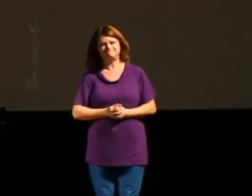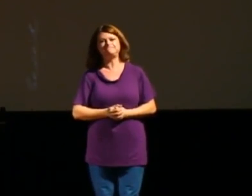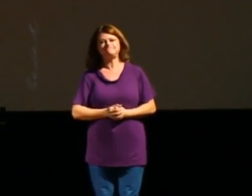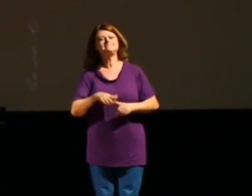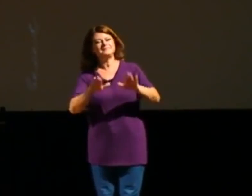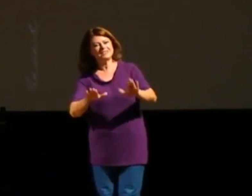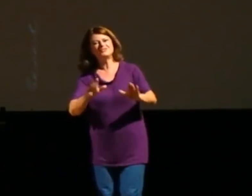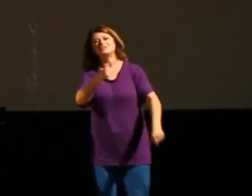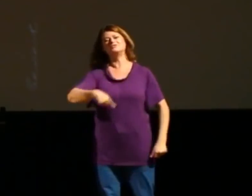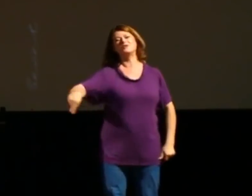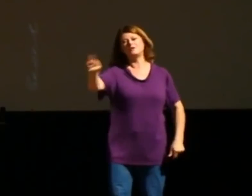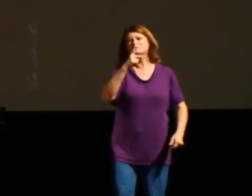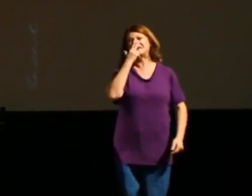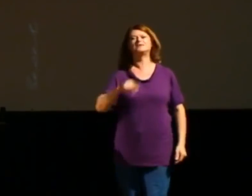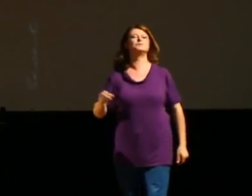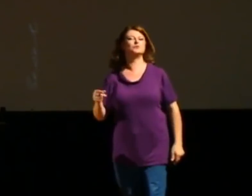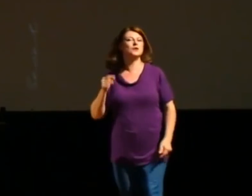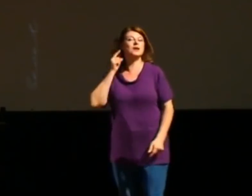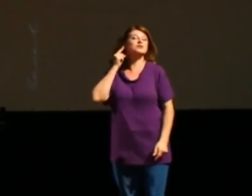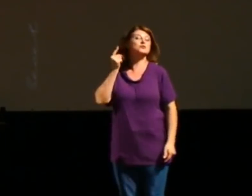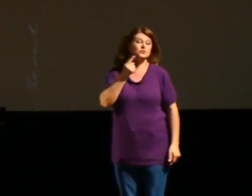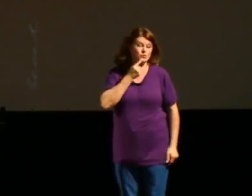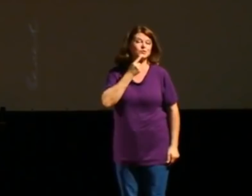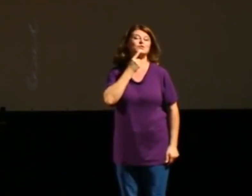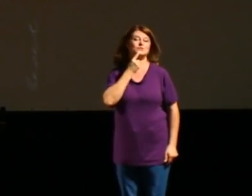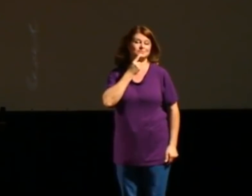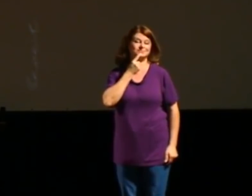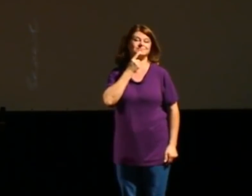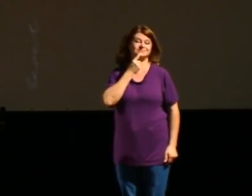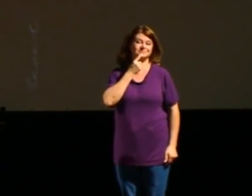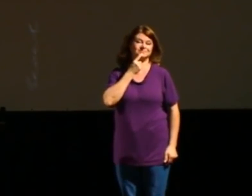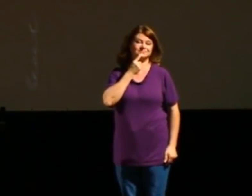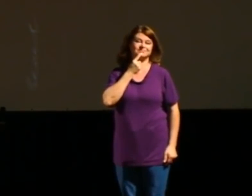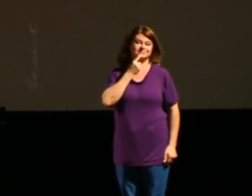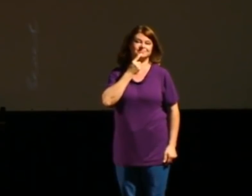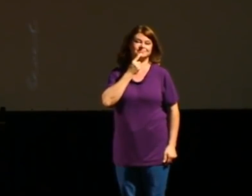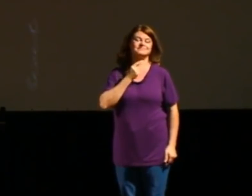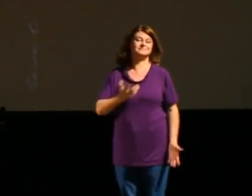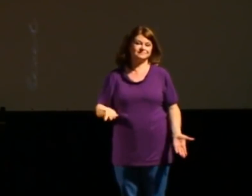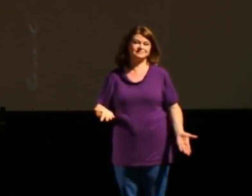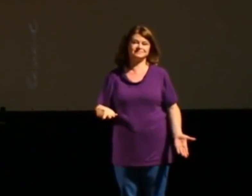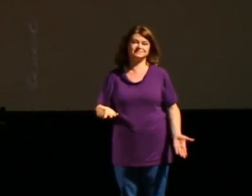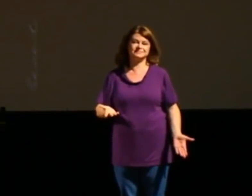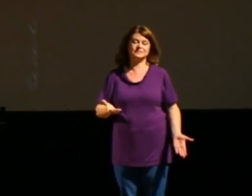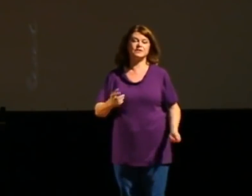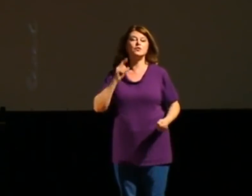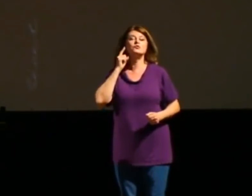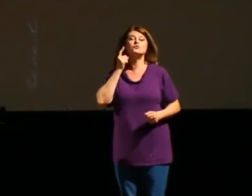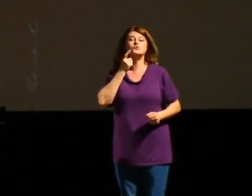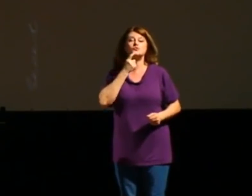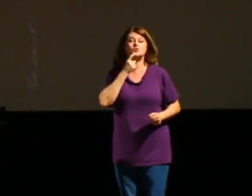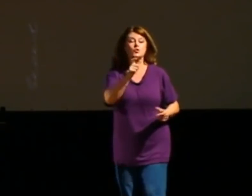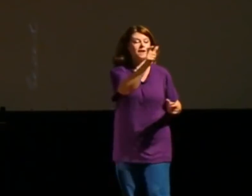Às vezes a gente fica surdo mesmo. Às vezes a gente faz ouvido de mercador. Às vezes